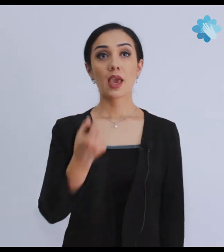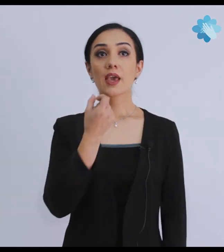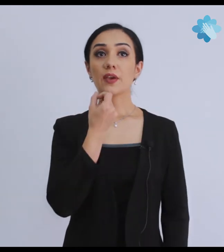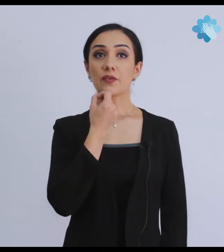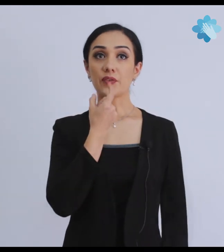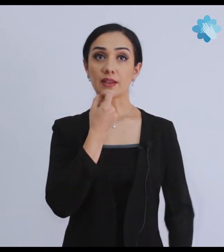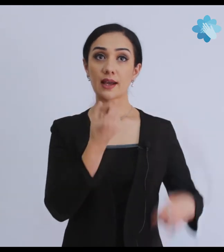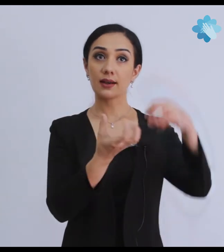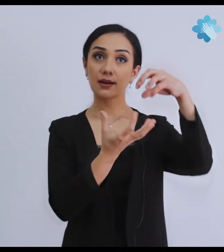виноград